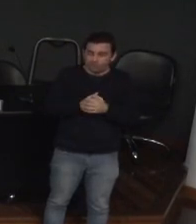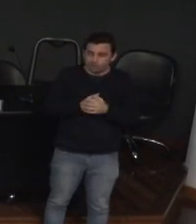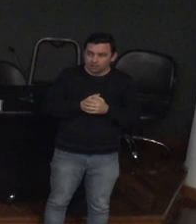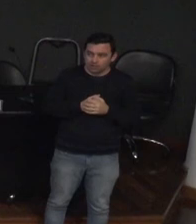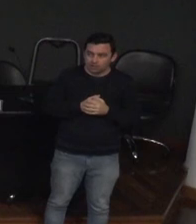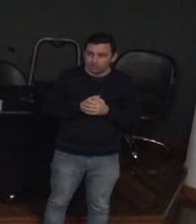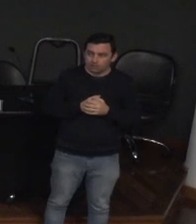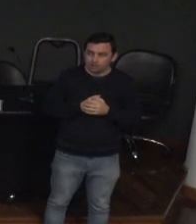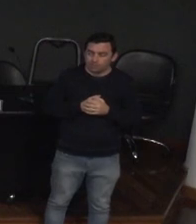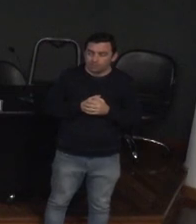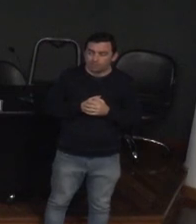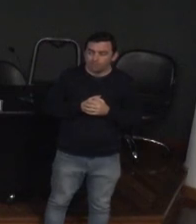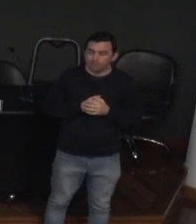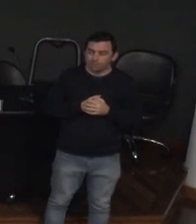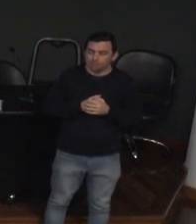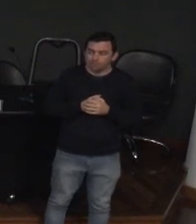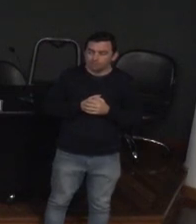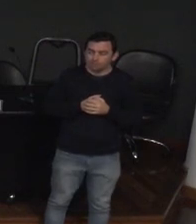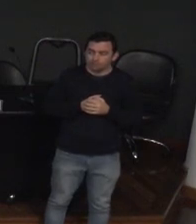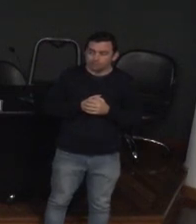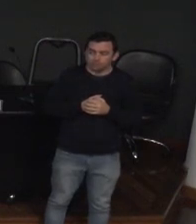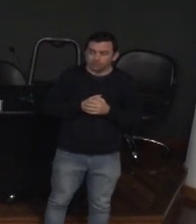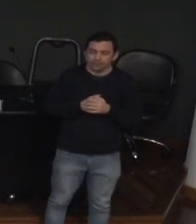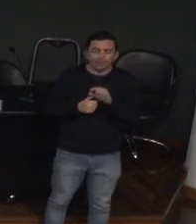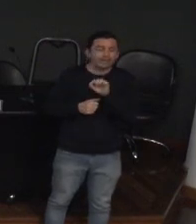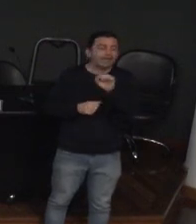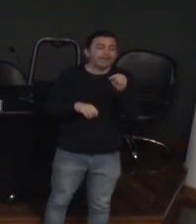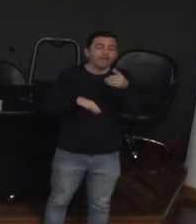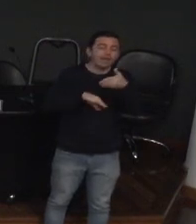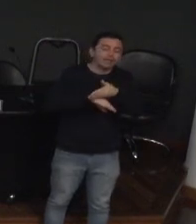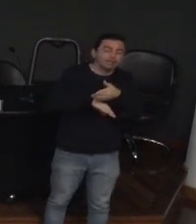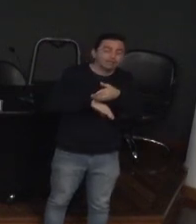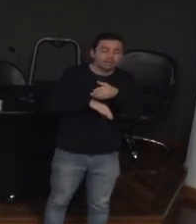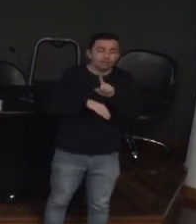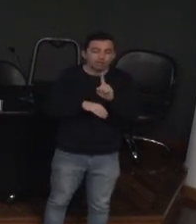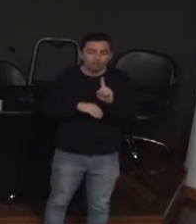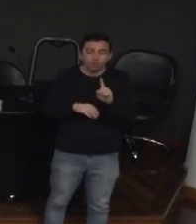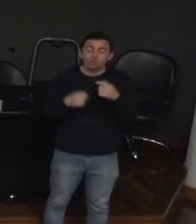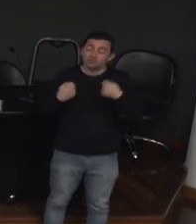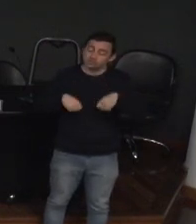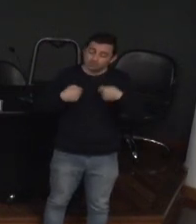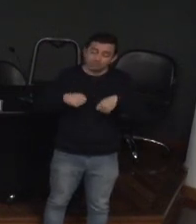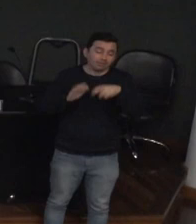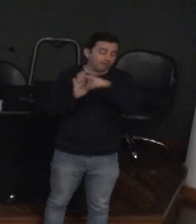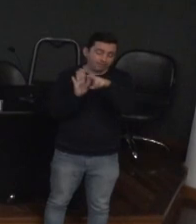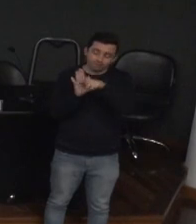Não, eu vou dar um exemplo. E por isso que eu digo que você tem que ter políticas.